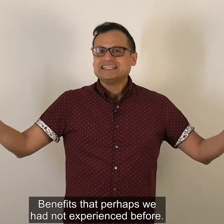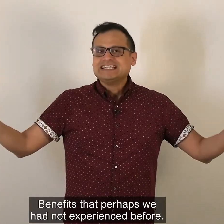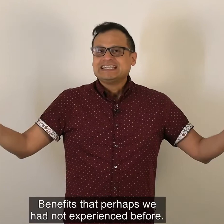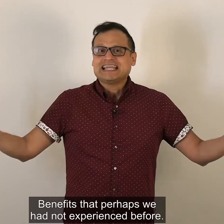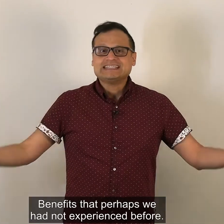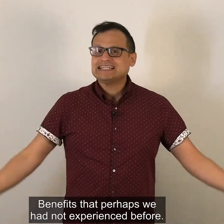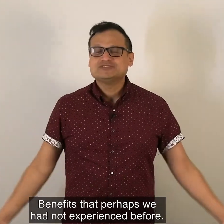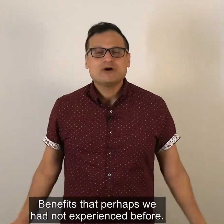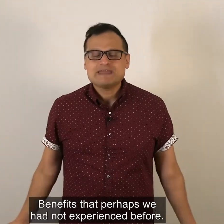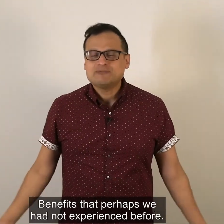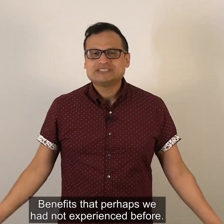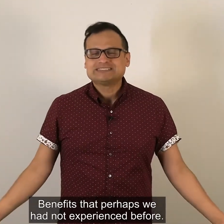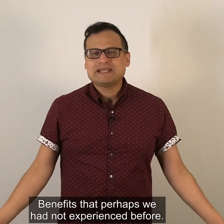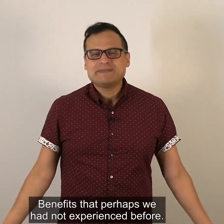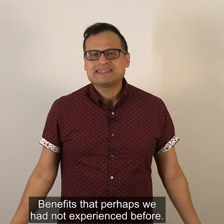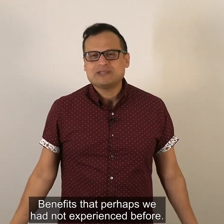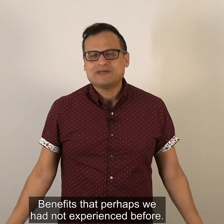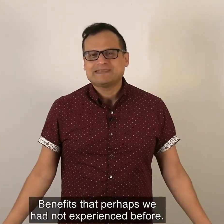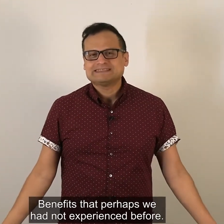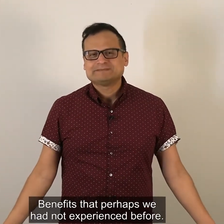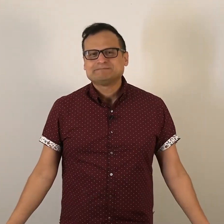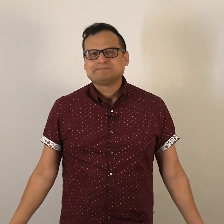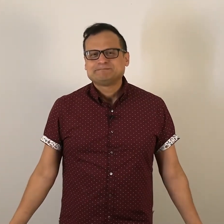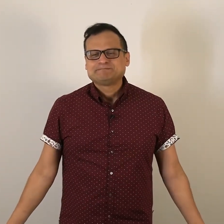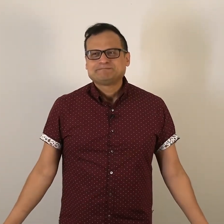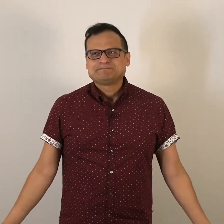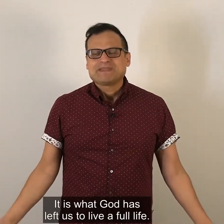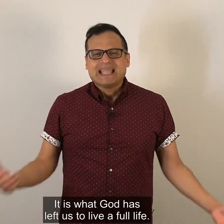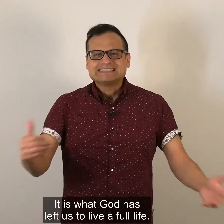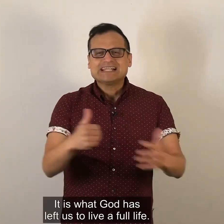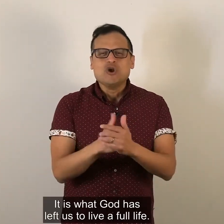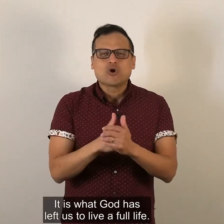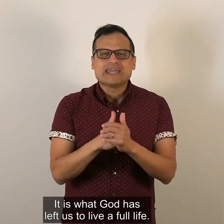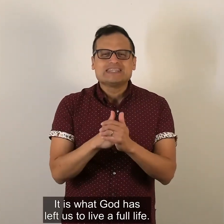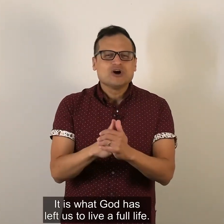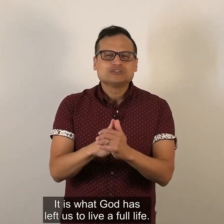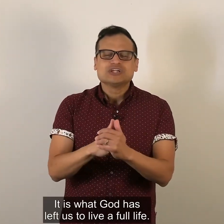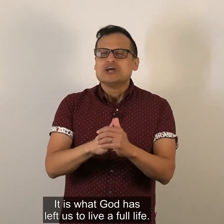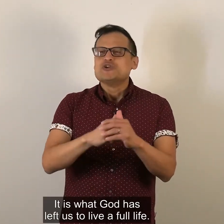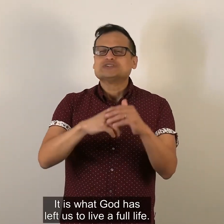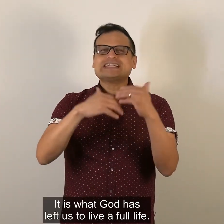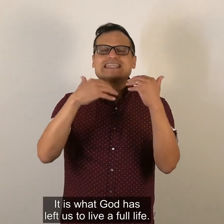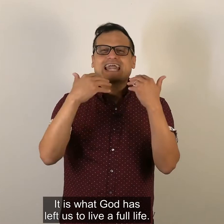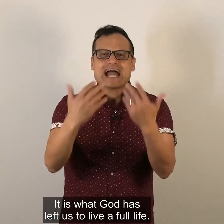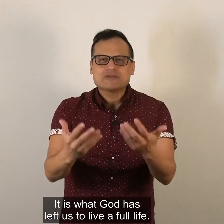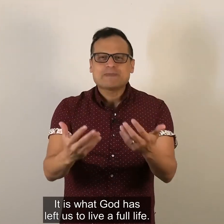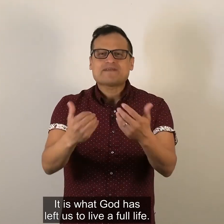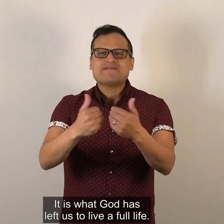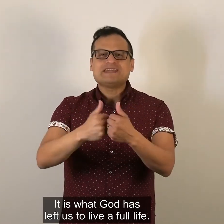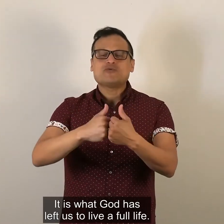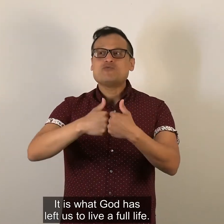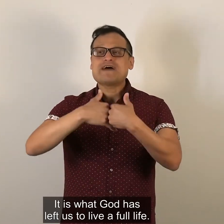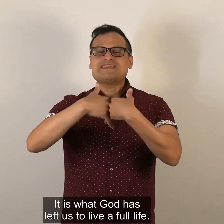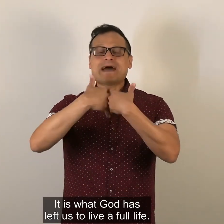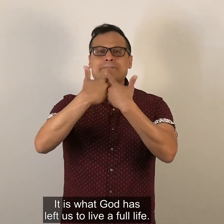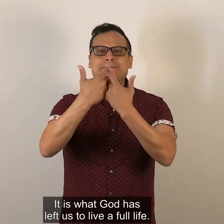que quizás no habíamos experimentado antes. Es lo que Dios nos ha dejado para vivir una vida